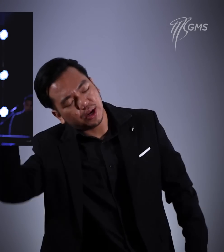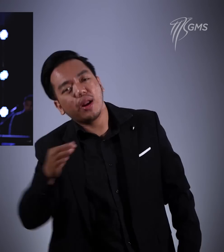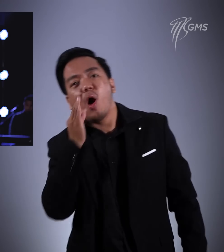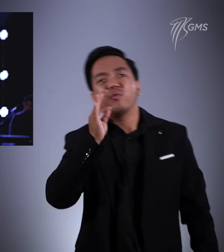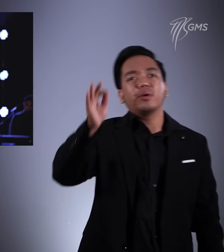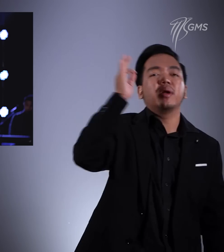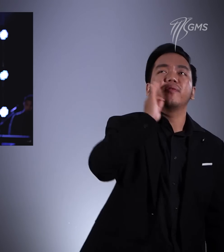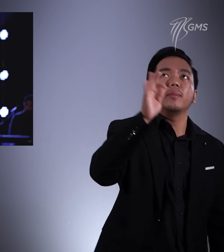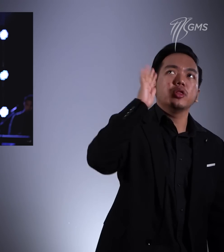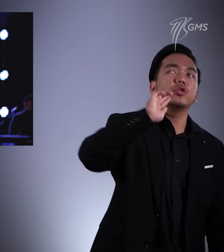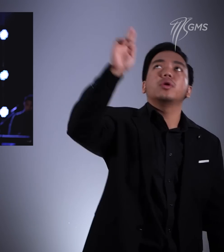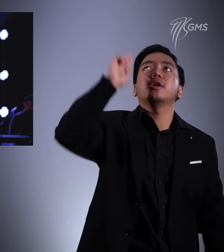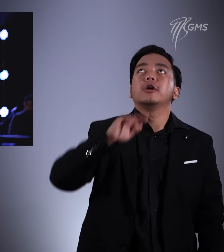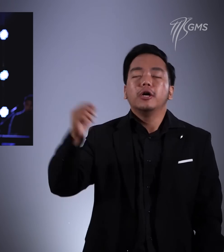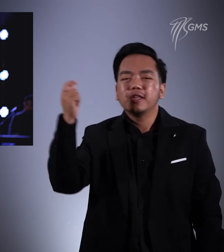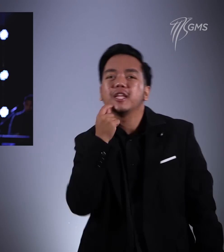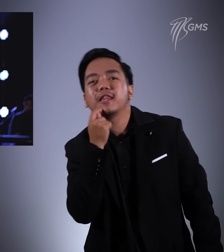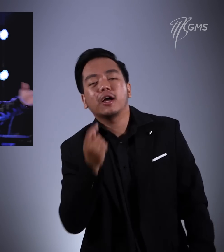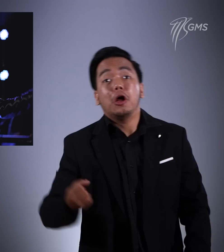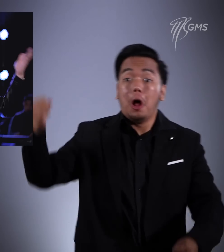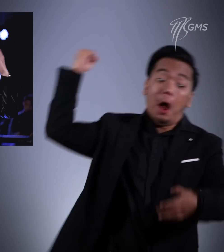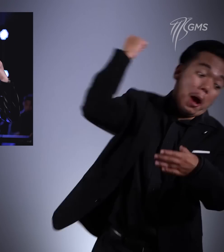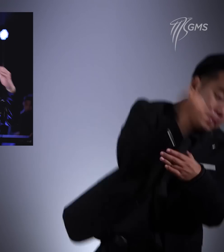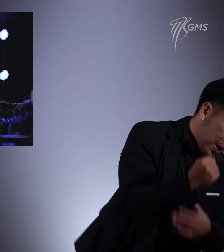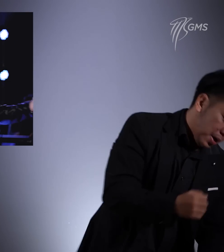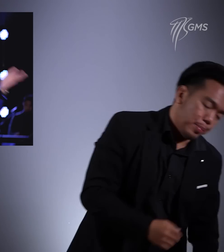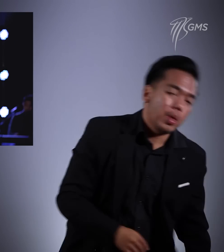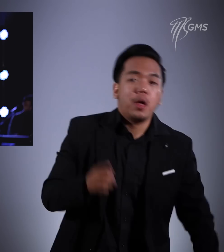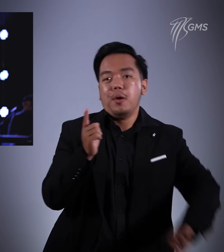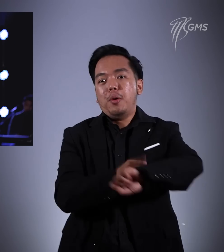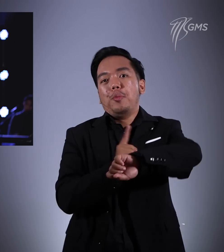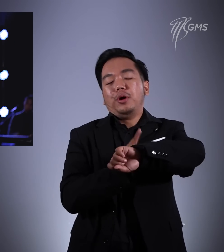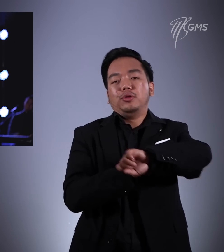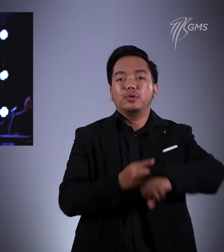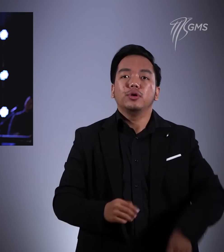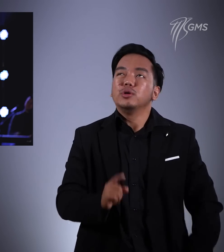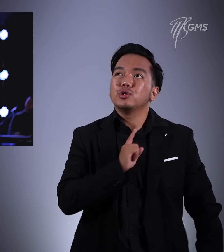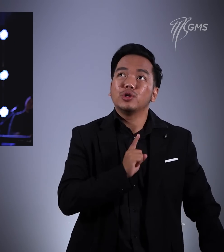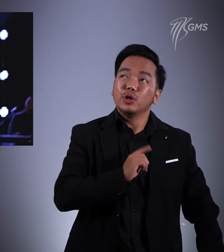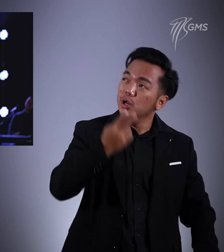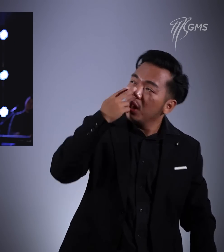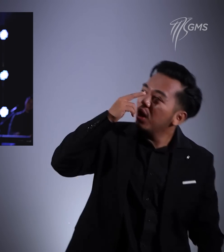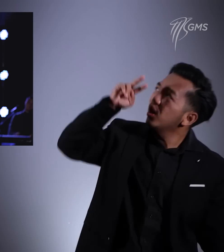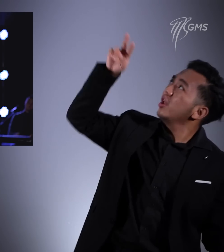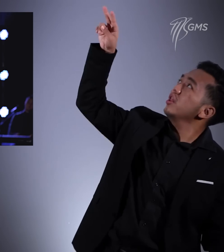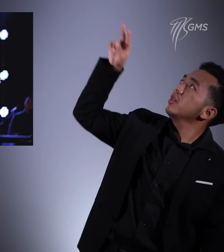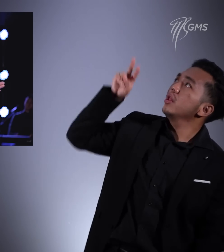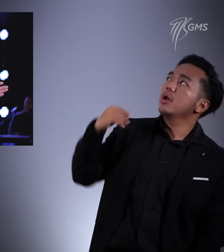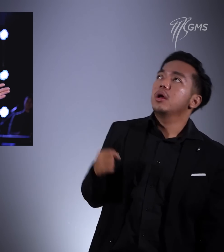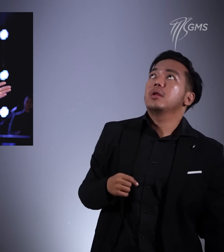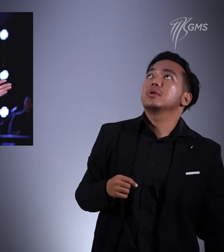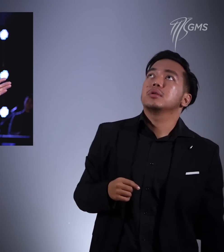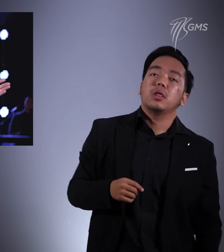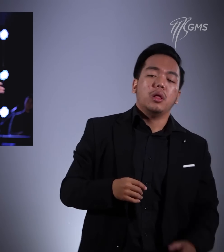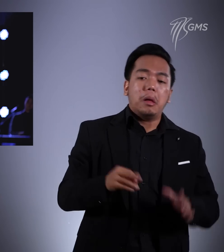Yeftah. Saya akan renungkan tentang Abraham ketika dia sendirian melihat ke atas mandul, tidak bisa berbuat